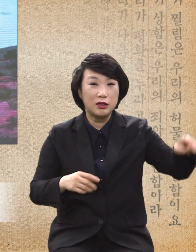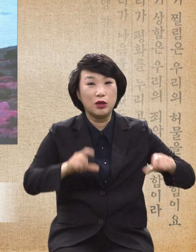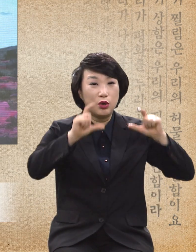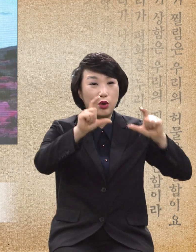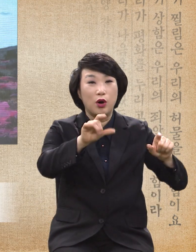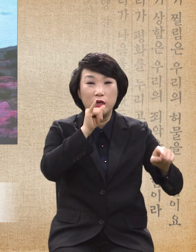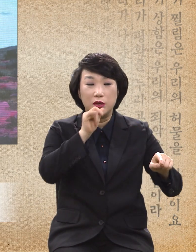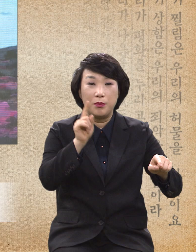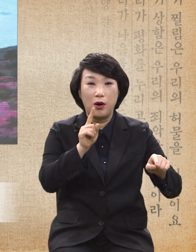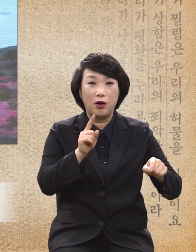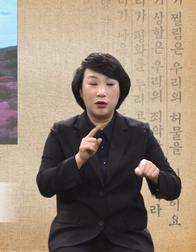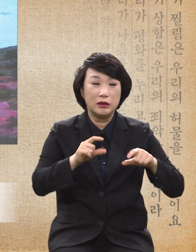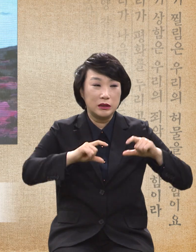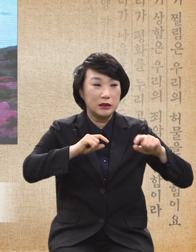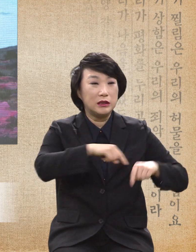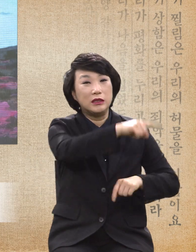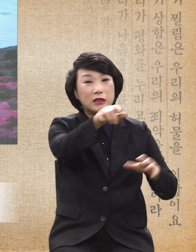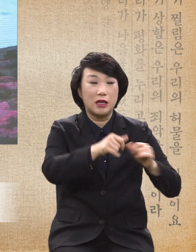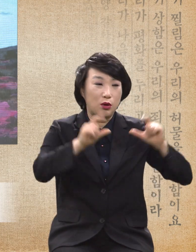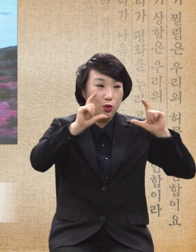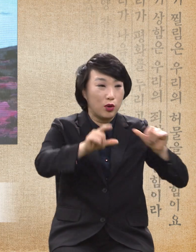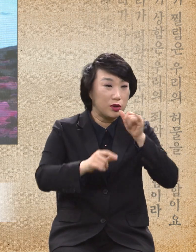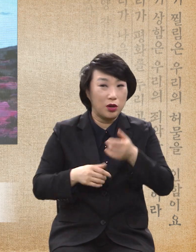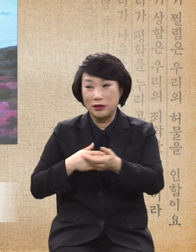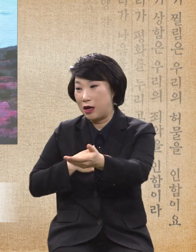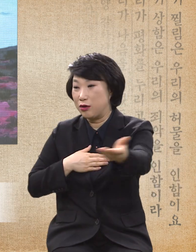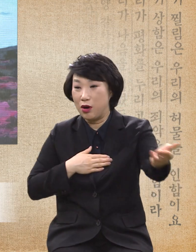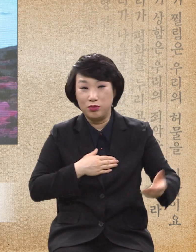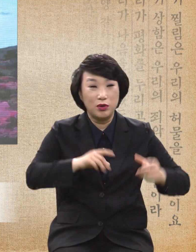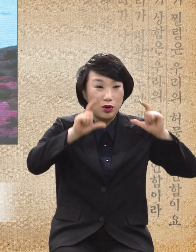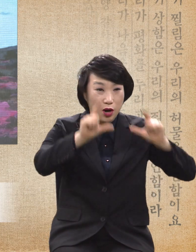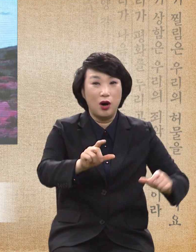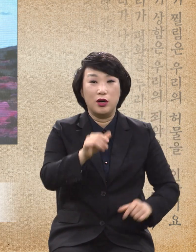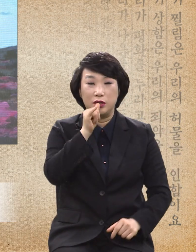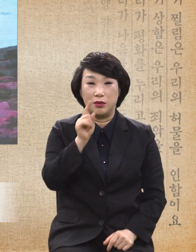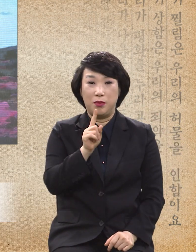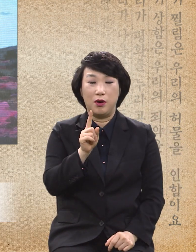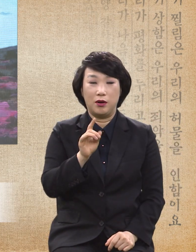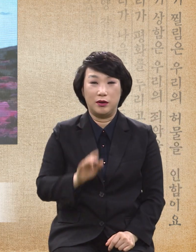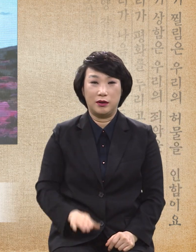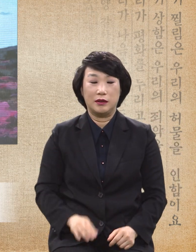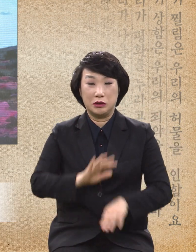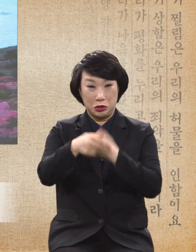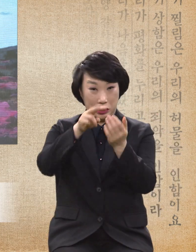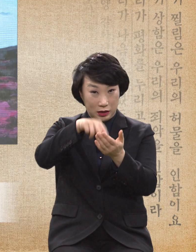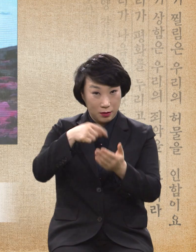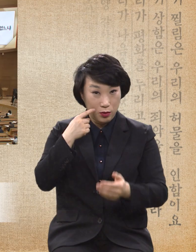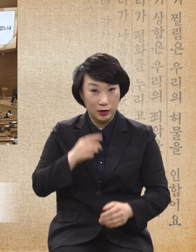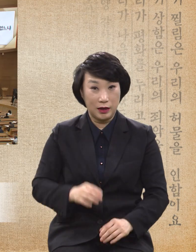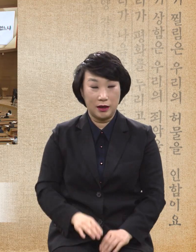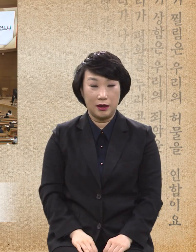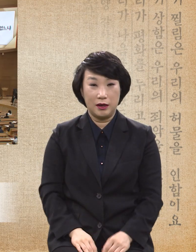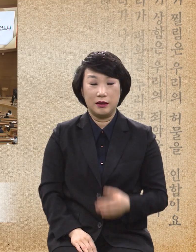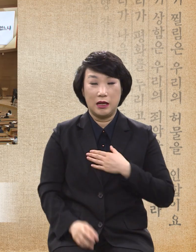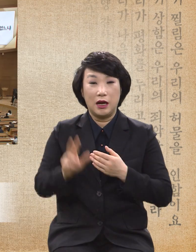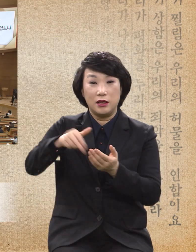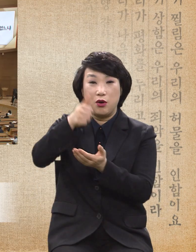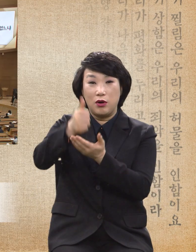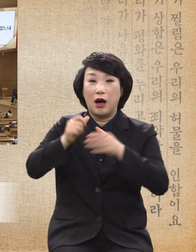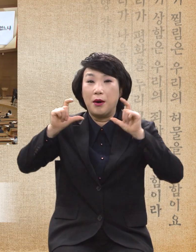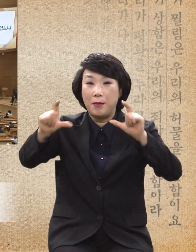뭐라고 말하느냐. 그들을 향해, 여러분을 향해 뭐라고 말하고 있느냐 한번 읽어봐. 나